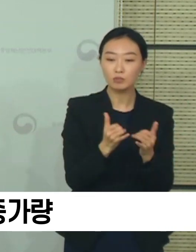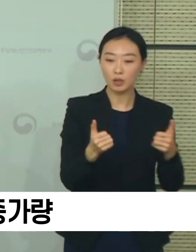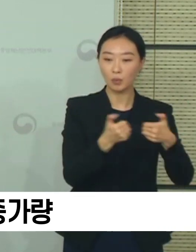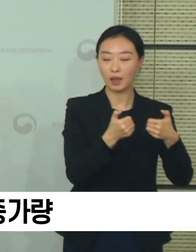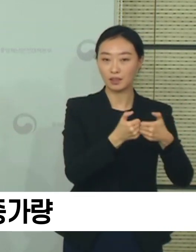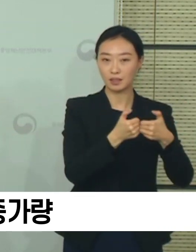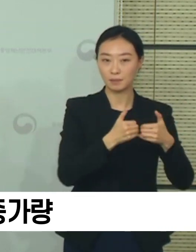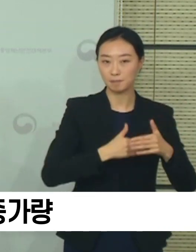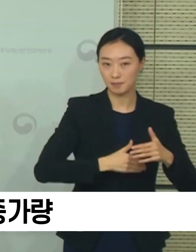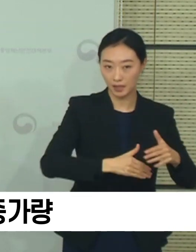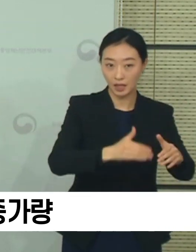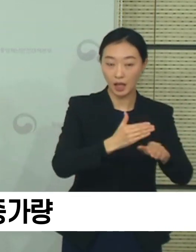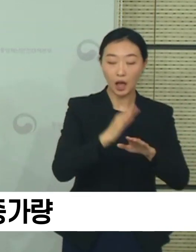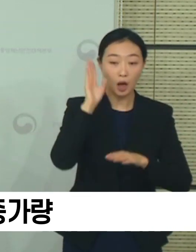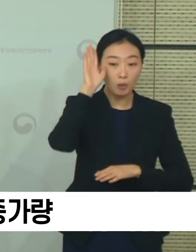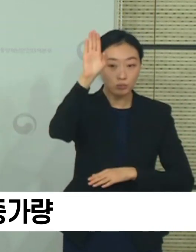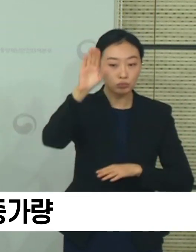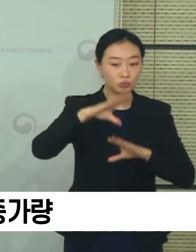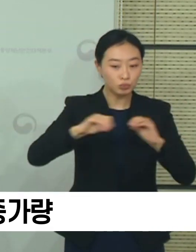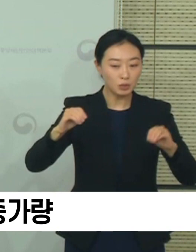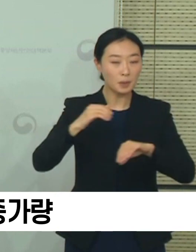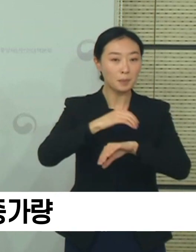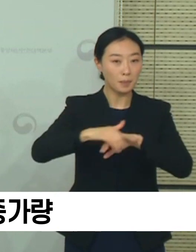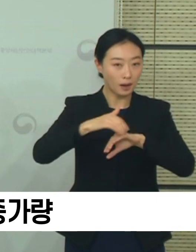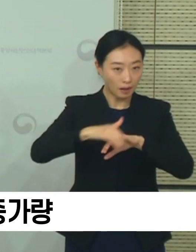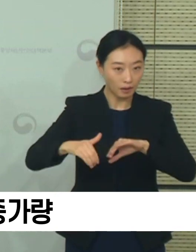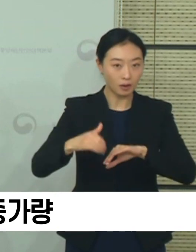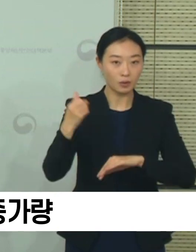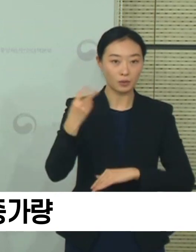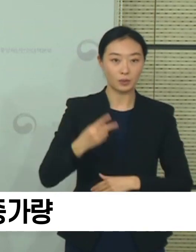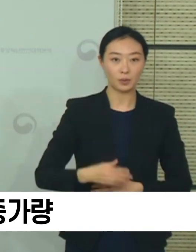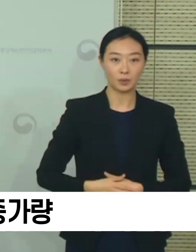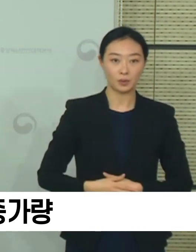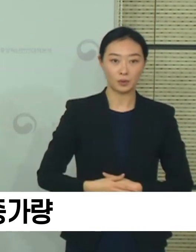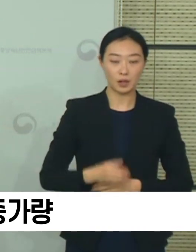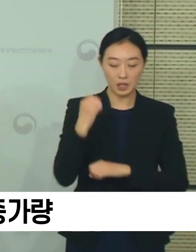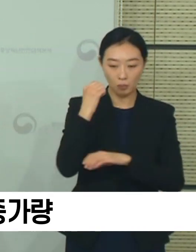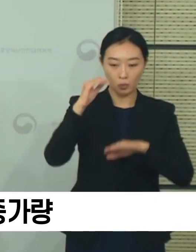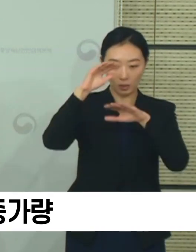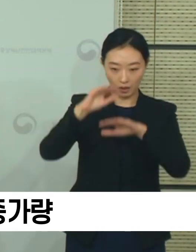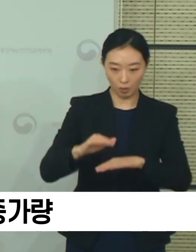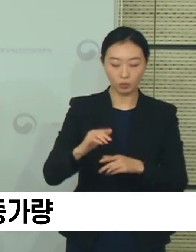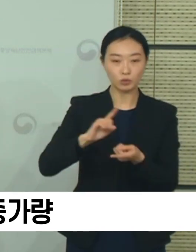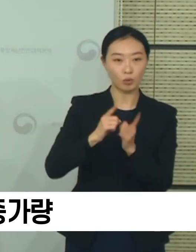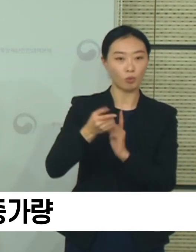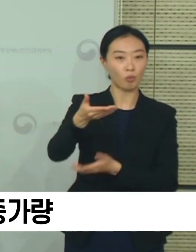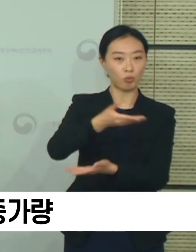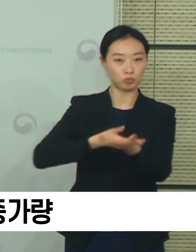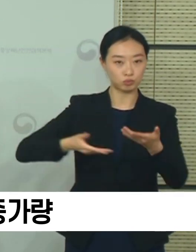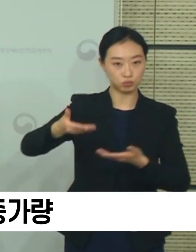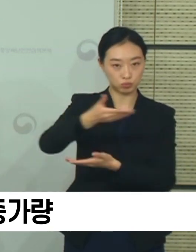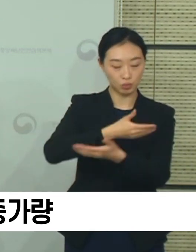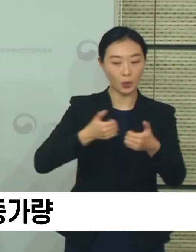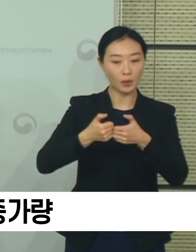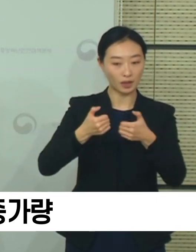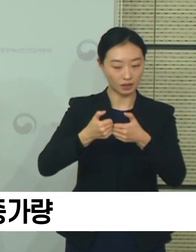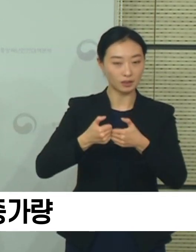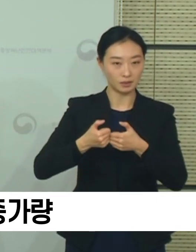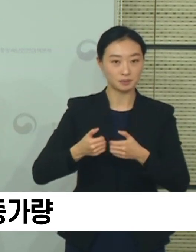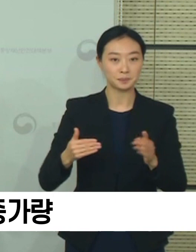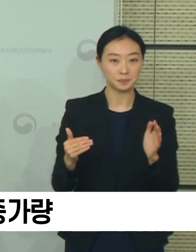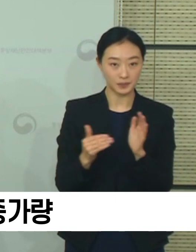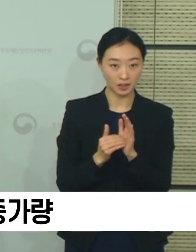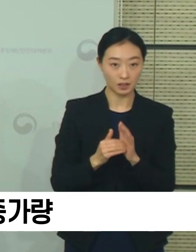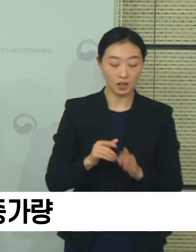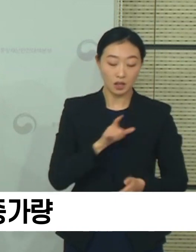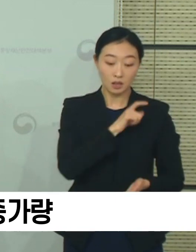해서 향후 처리 방향 그리고 처리에 대한 기본적인 내용들을 공유하고 회의를 합니다. 그리고